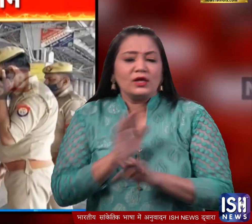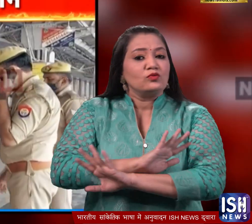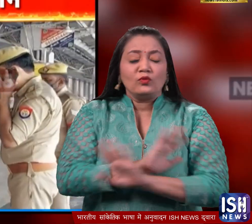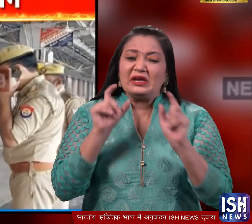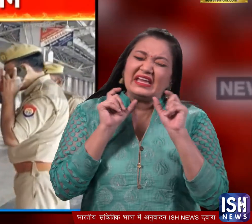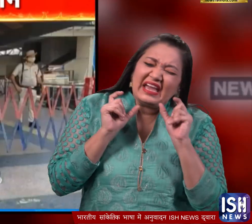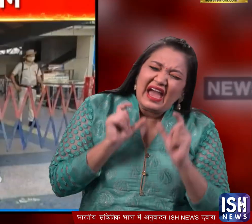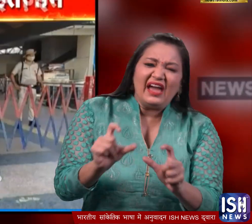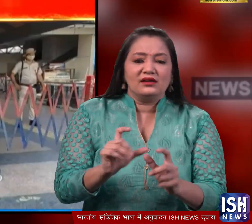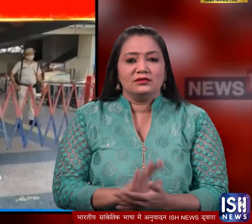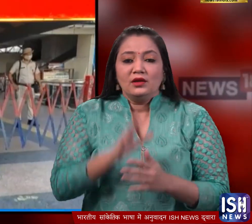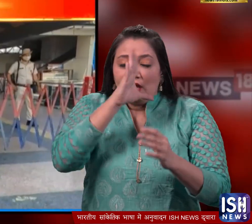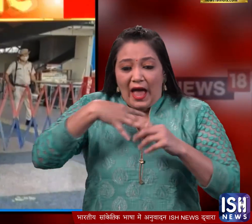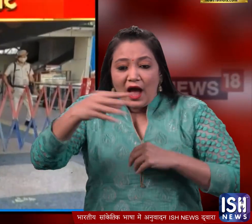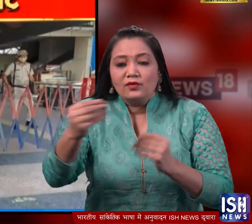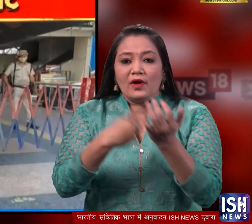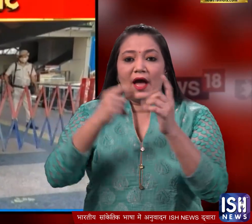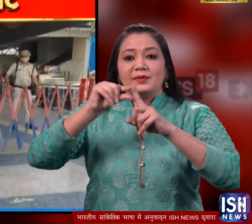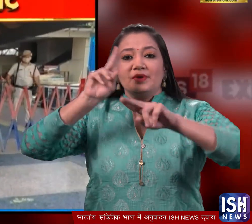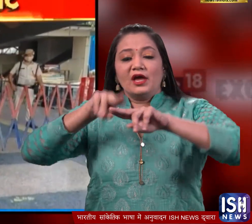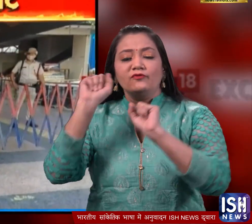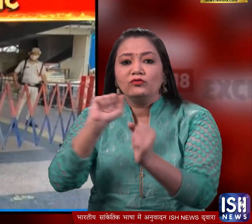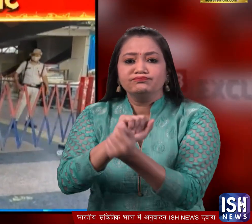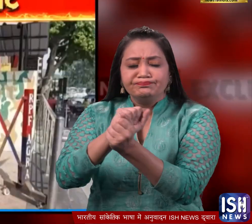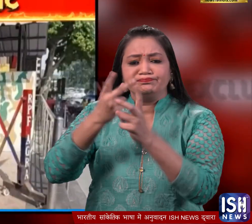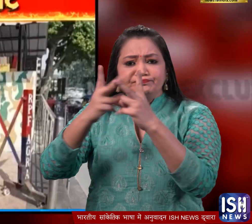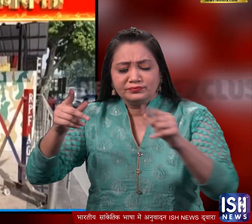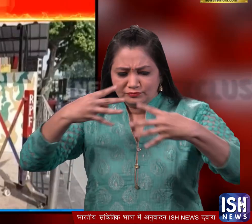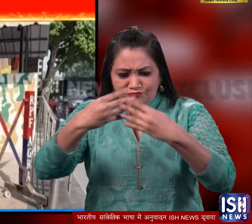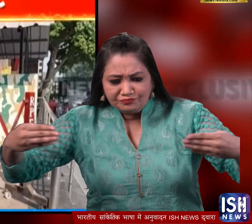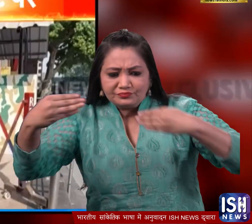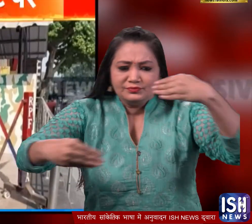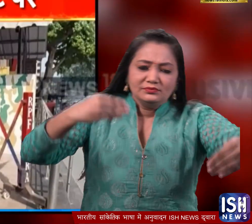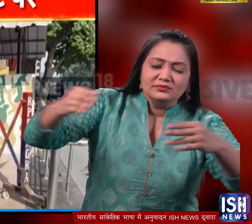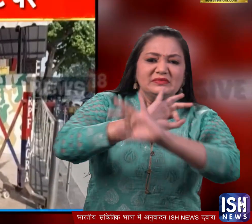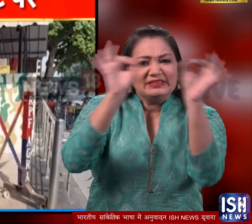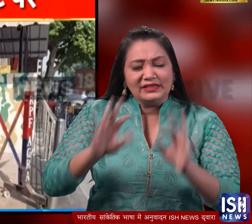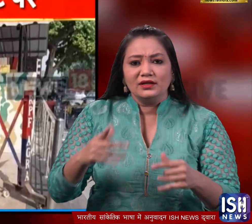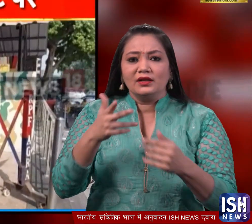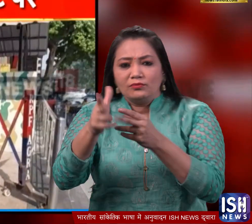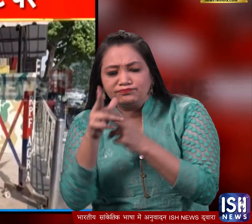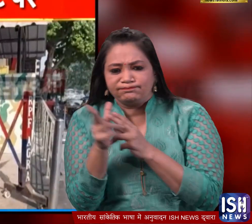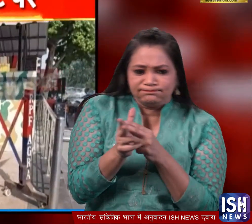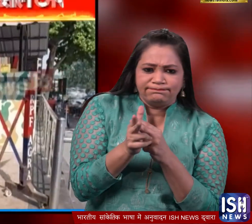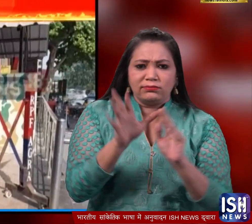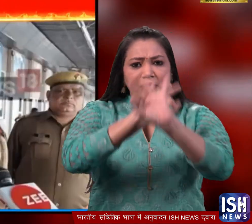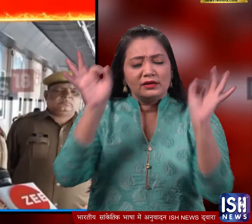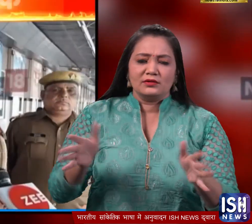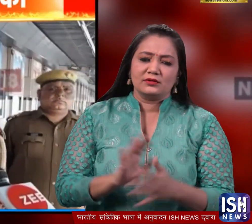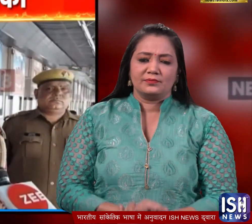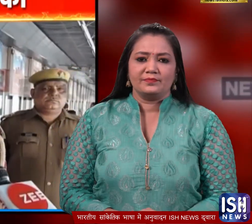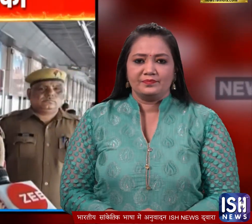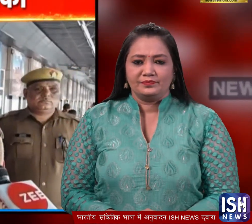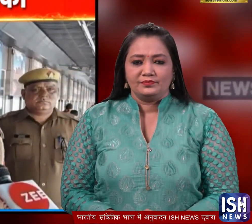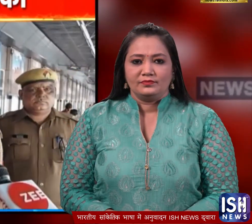कोई गुंजाइश बाकी न रहे। स्टेशन के बाहर RPF यानी रेलवे पुलिस फोर्स की मदद से बैरिकेडिंग की गई, जिसमें हथियारबंद जवान तैनात किए गए।